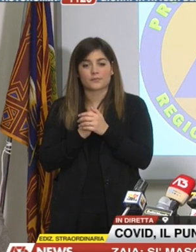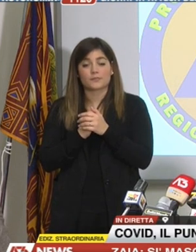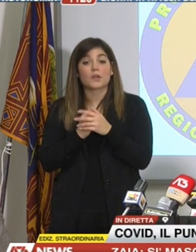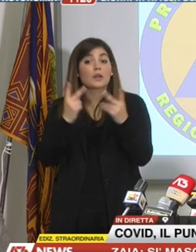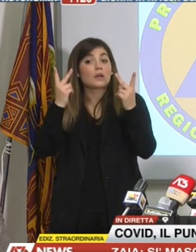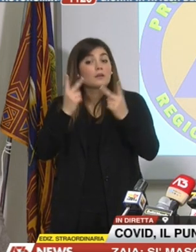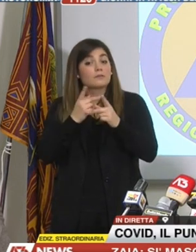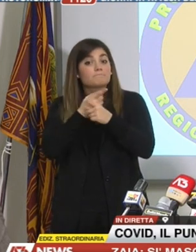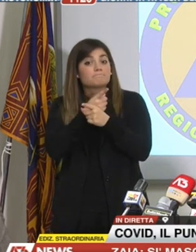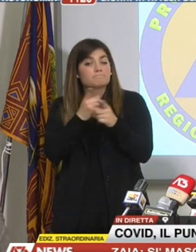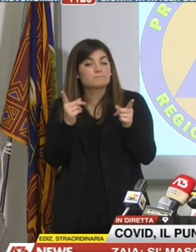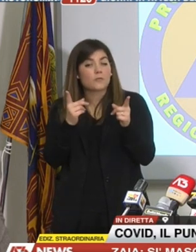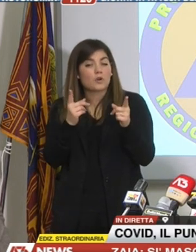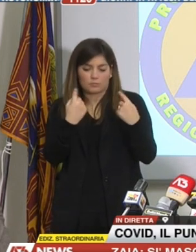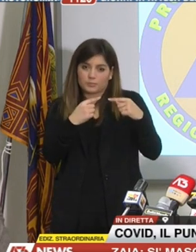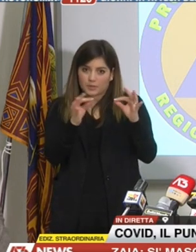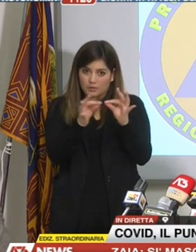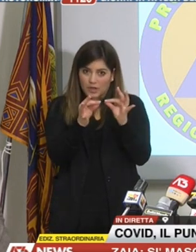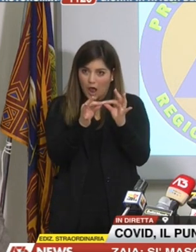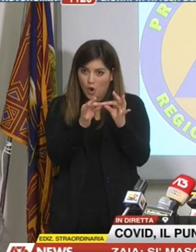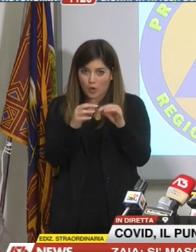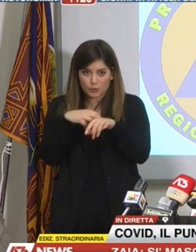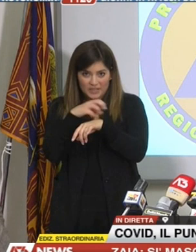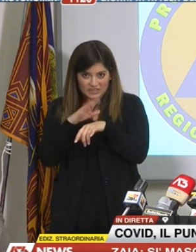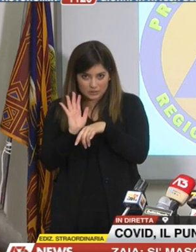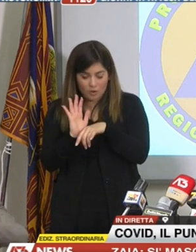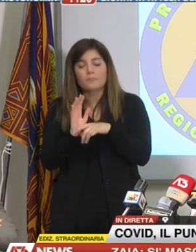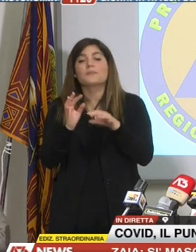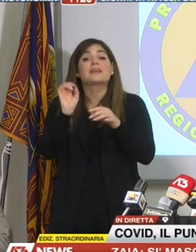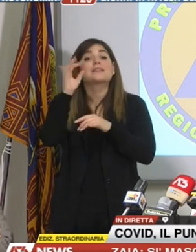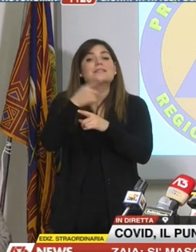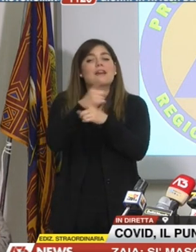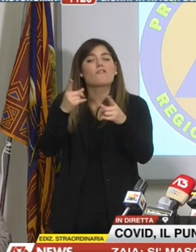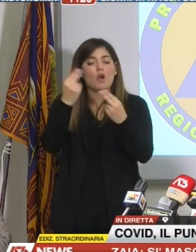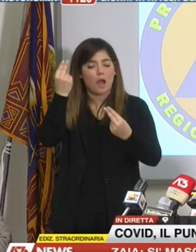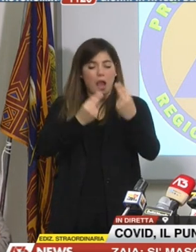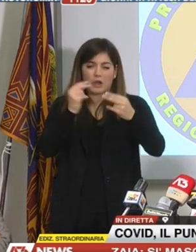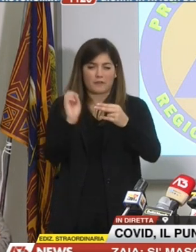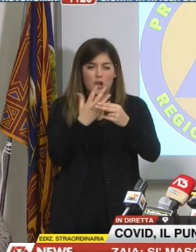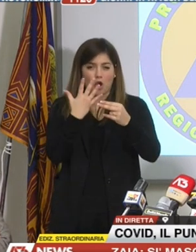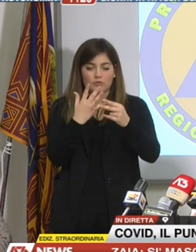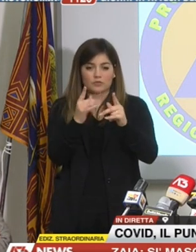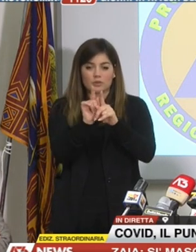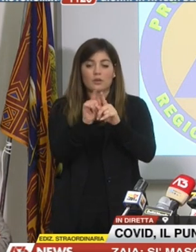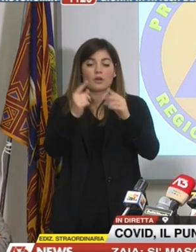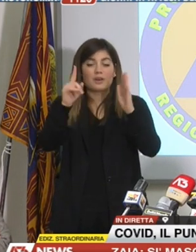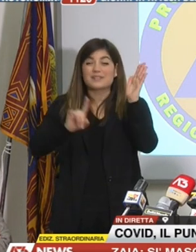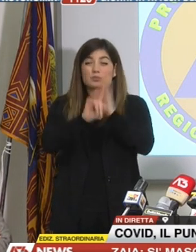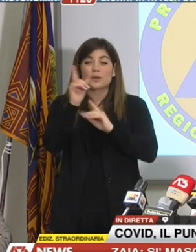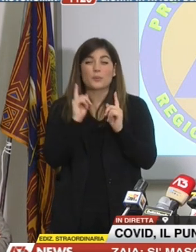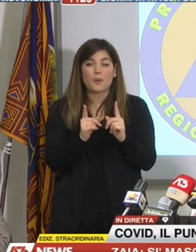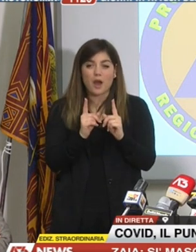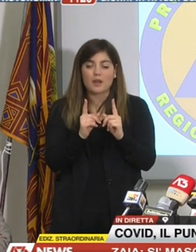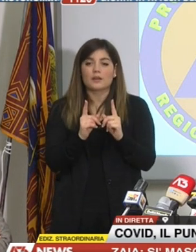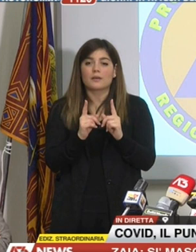però se voi fate, e questo è un accordo che ha fatto il ministro ovviamente, no? Se voi fate un calcolo veloce ne viene fuori che più o meno questo